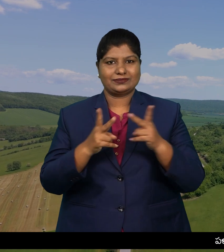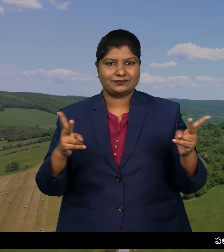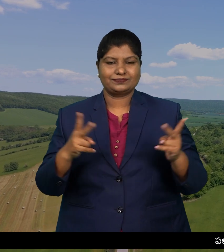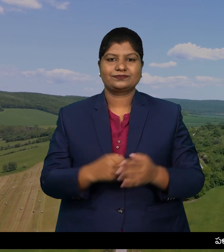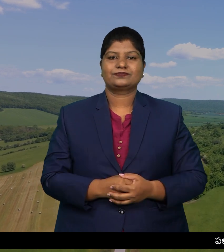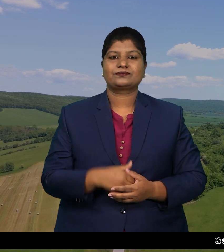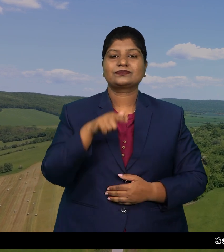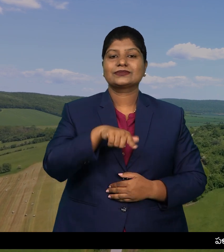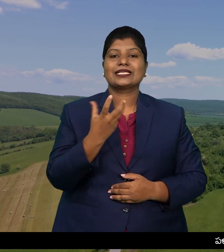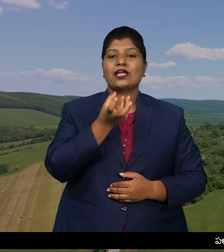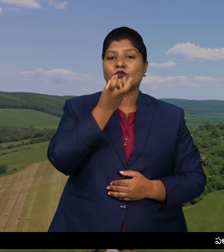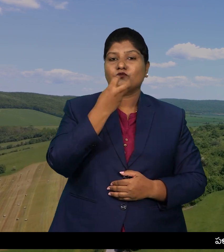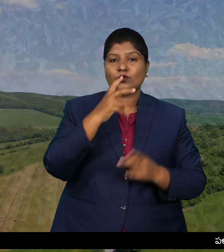పళ్ల రకాలైన ఆపిల్స్,